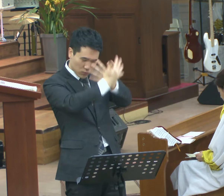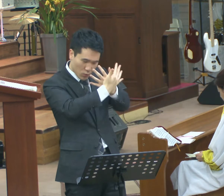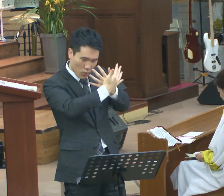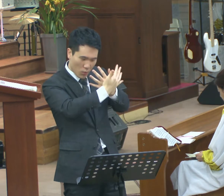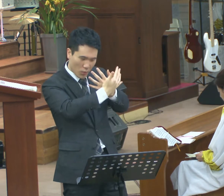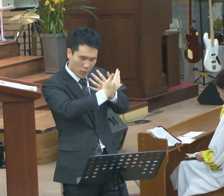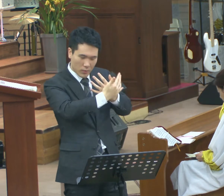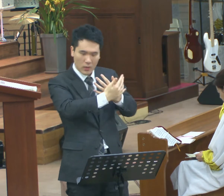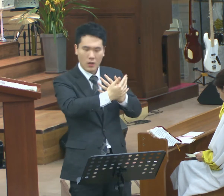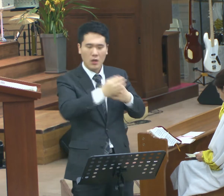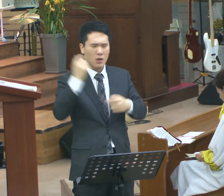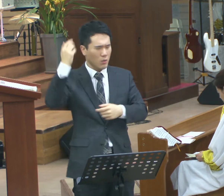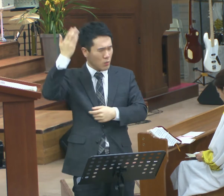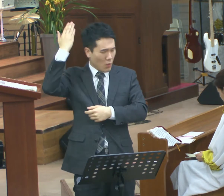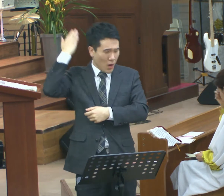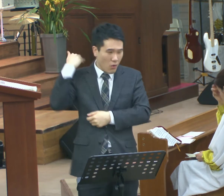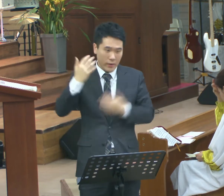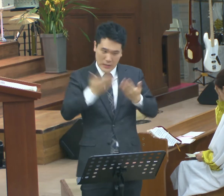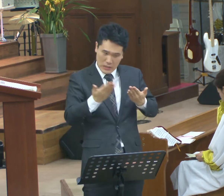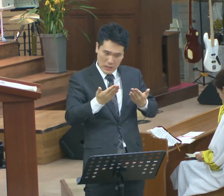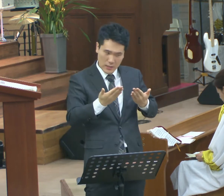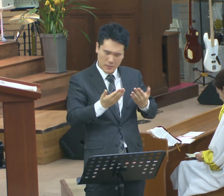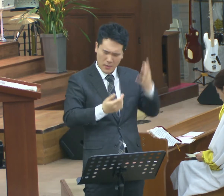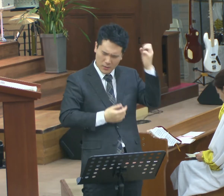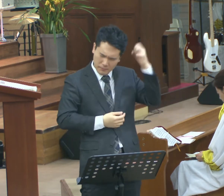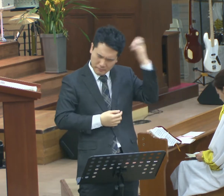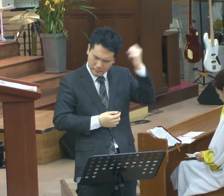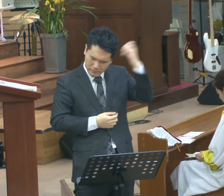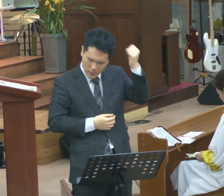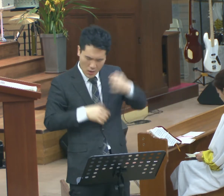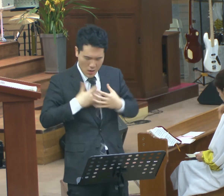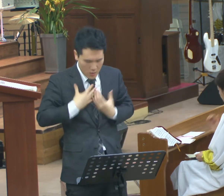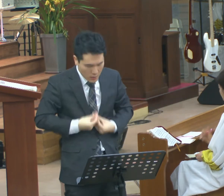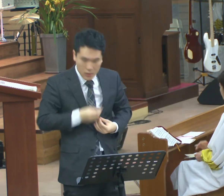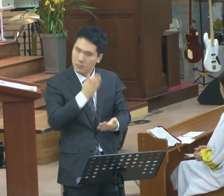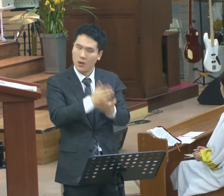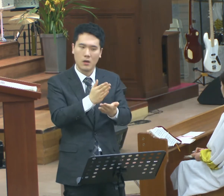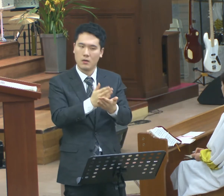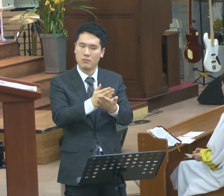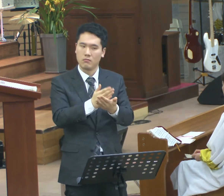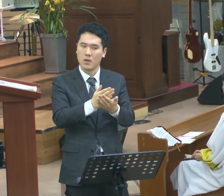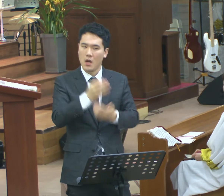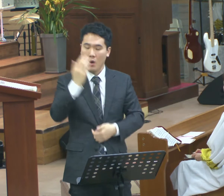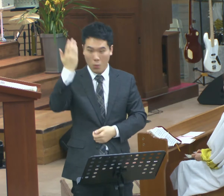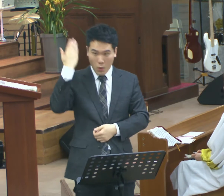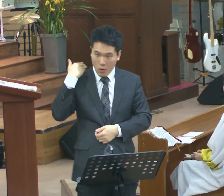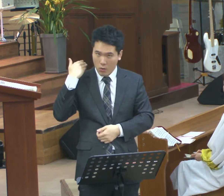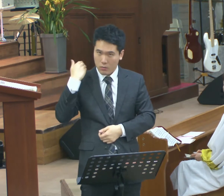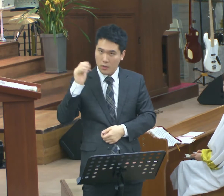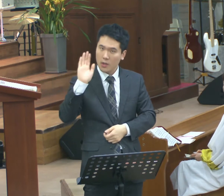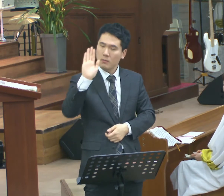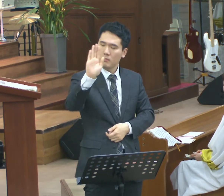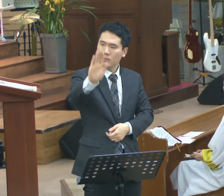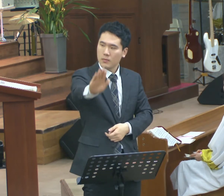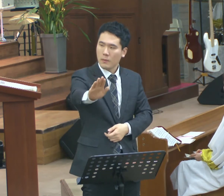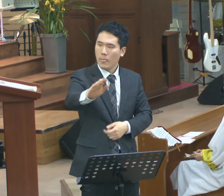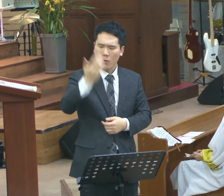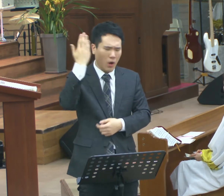과거가 그런데 중요해요. 과거가 미래의 희망과 연결되어 있기 때문에 과거의 상처성이고 과거가 아프고